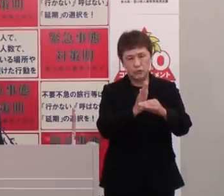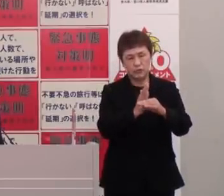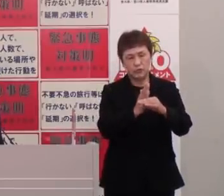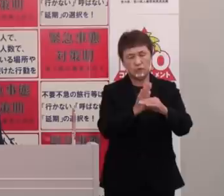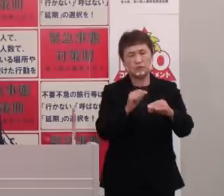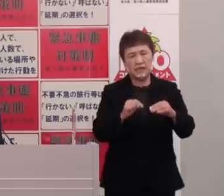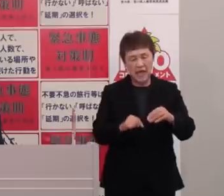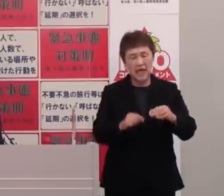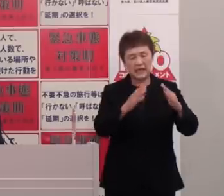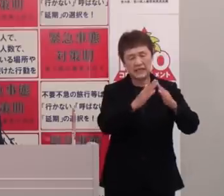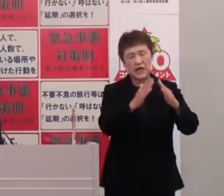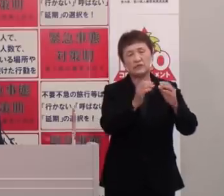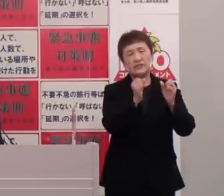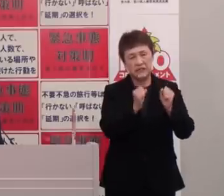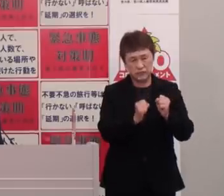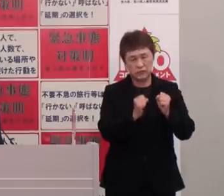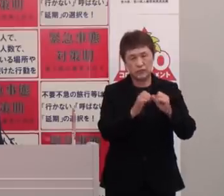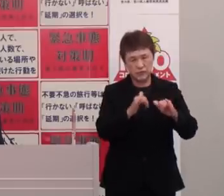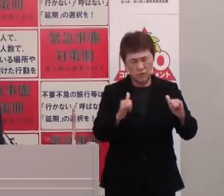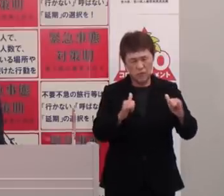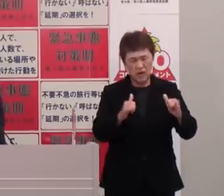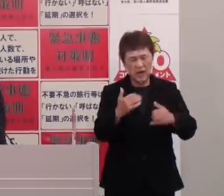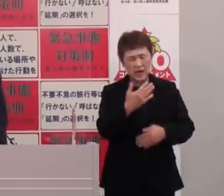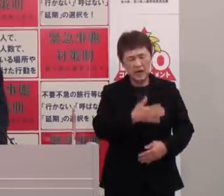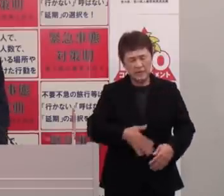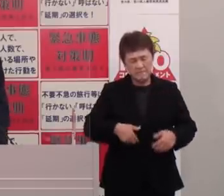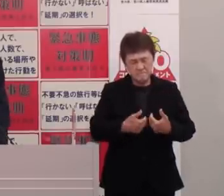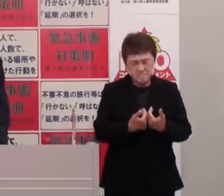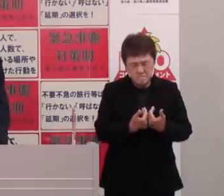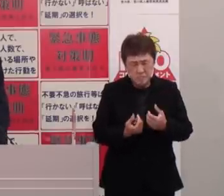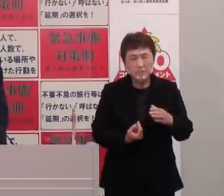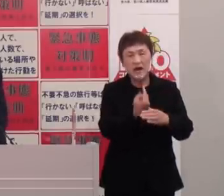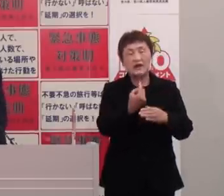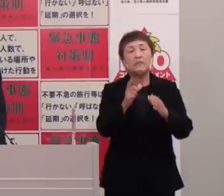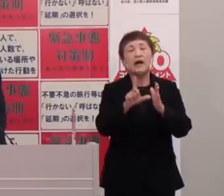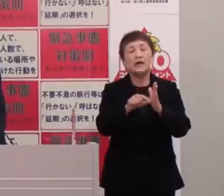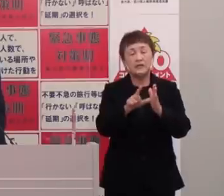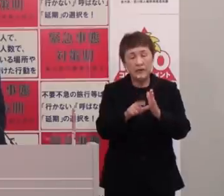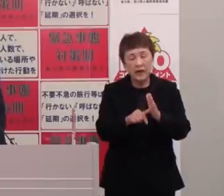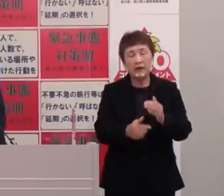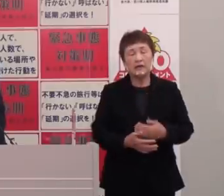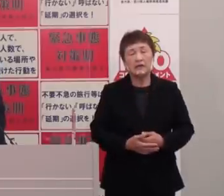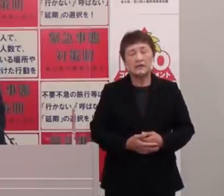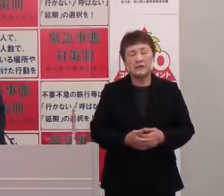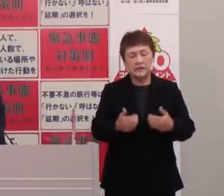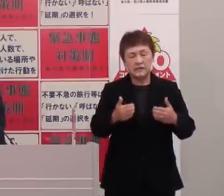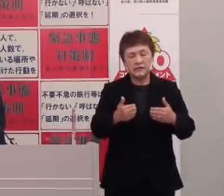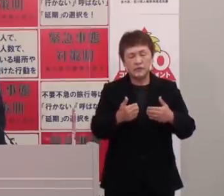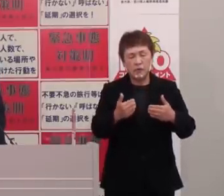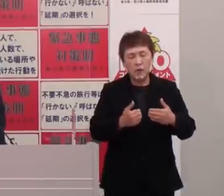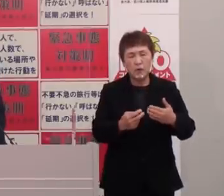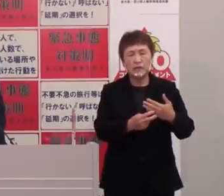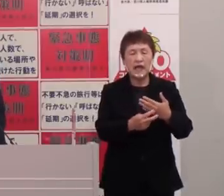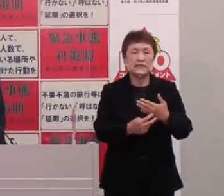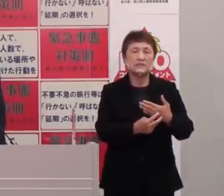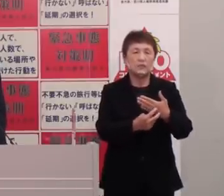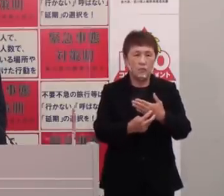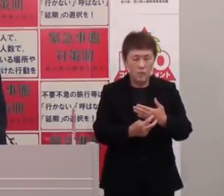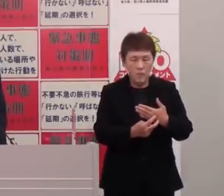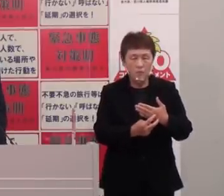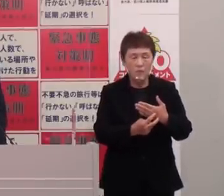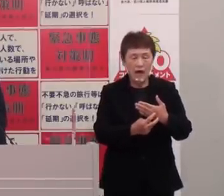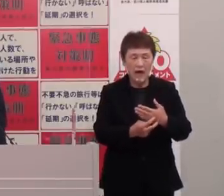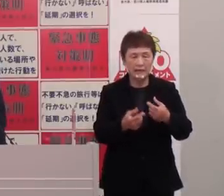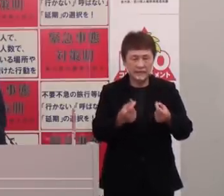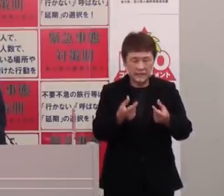で自宅にいらっしゃる方が体調不良となった場合に、必要な治療が遅滞なく提